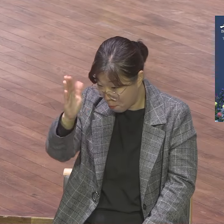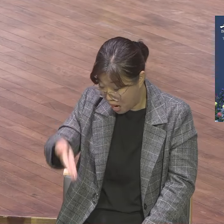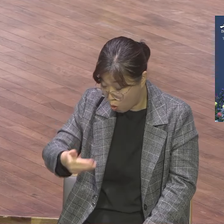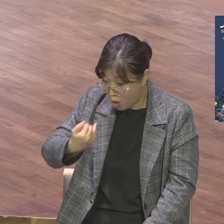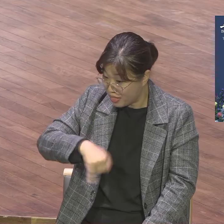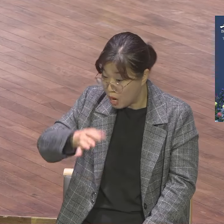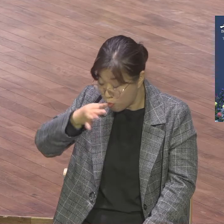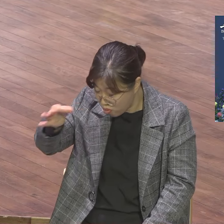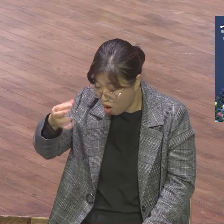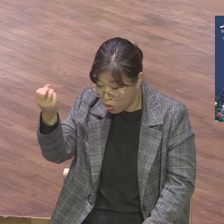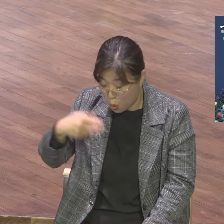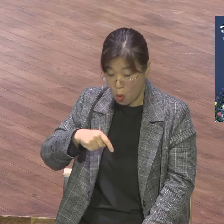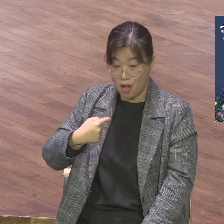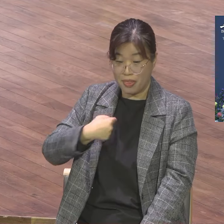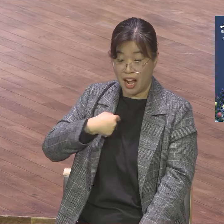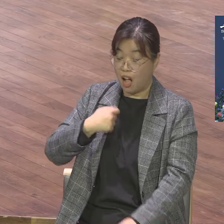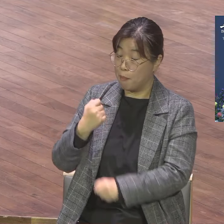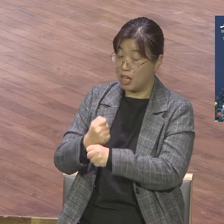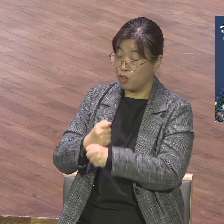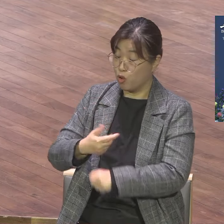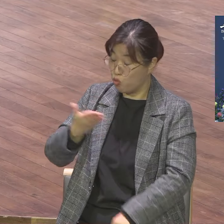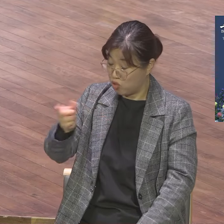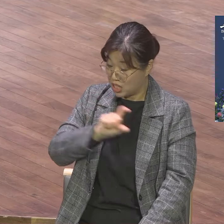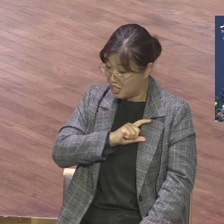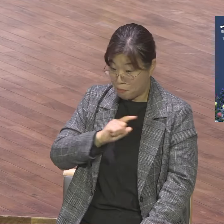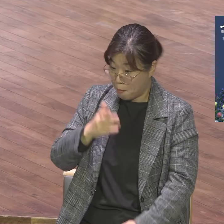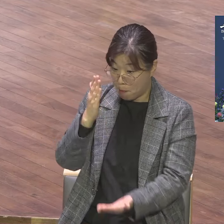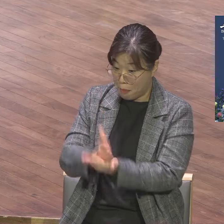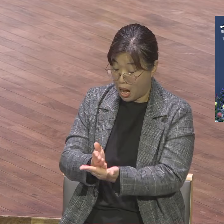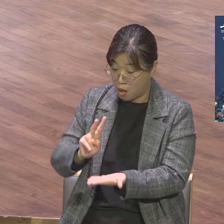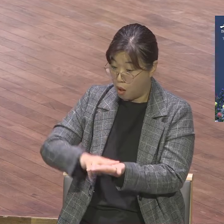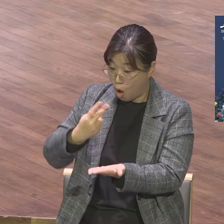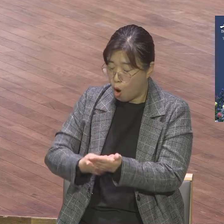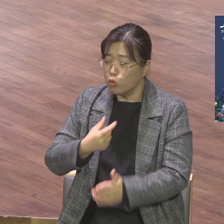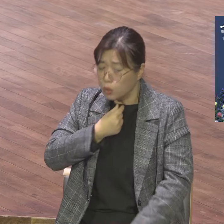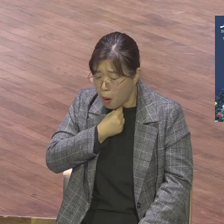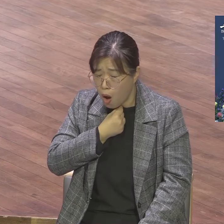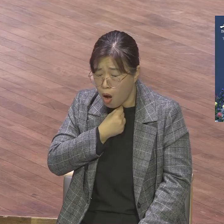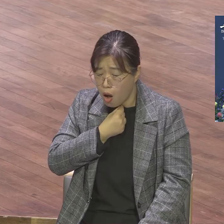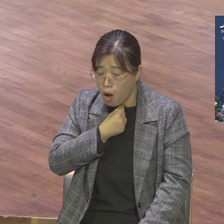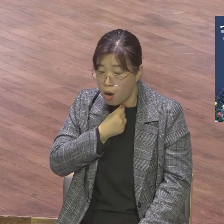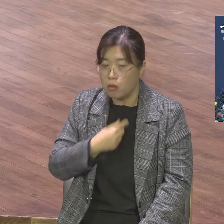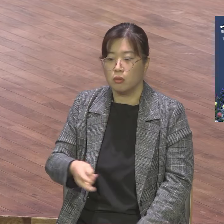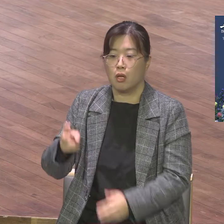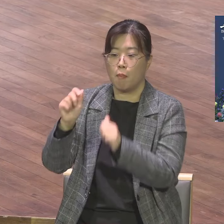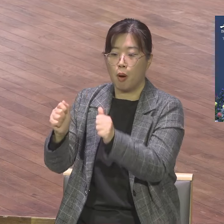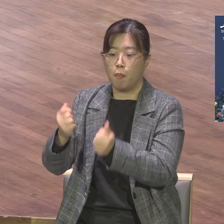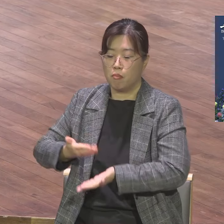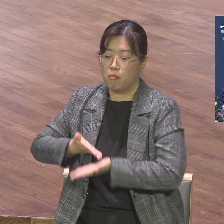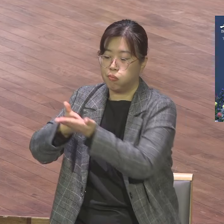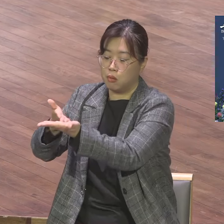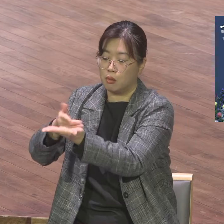자기 나름대로 이름을 지어가지고 이걸 왜냐 받아주는 거예요. 안 받아줄 수가 없어요.